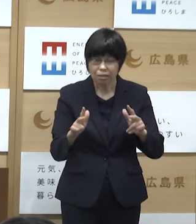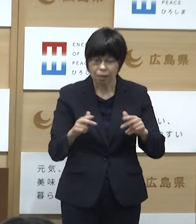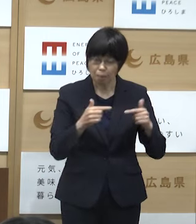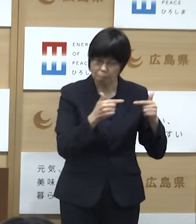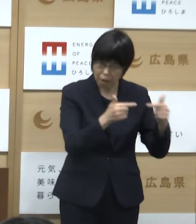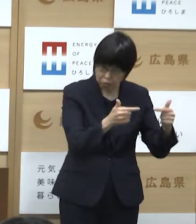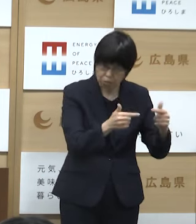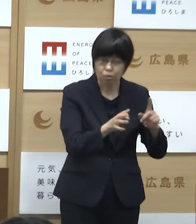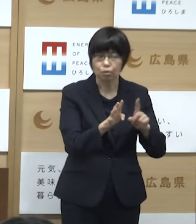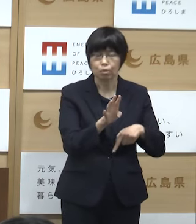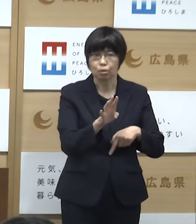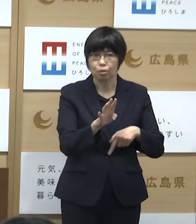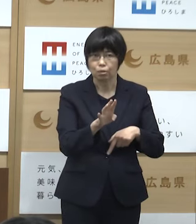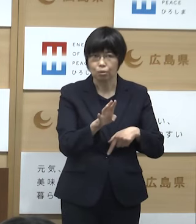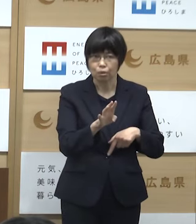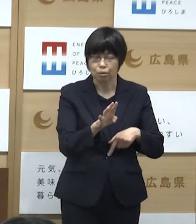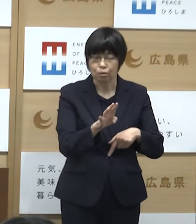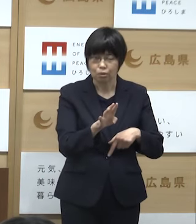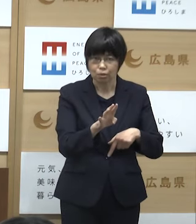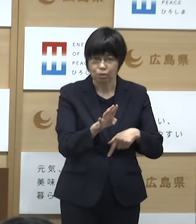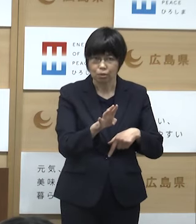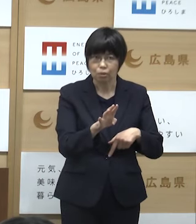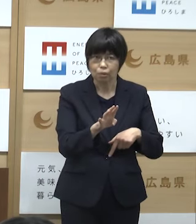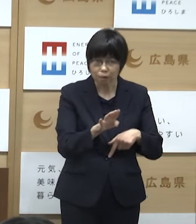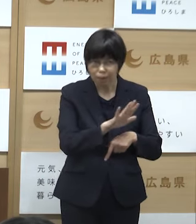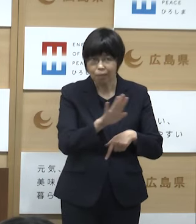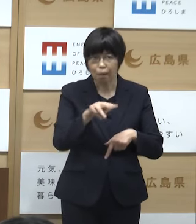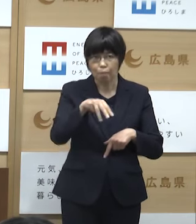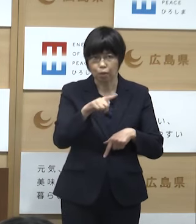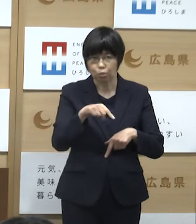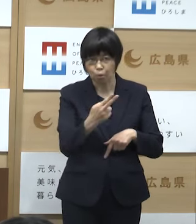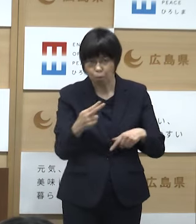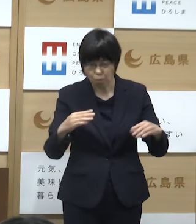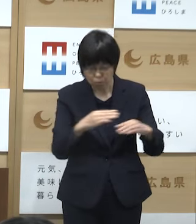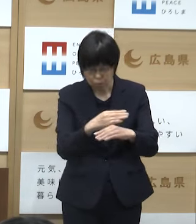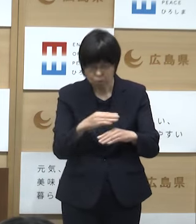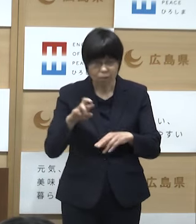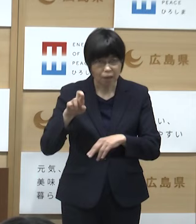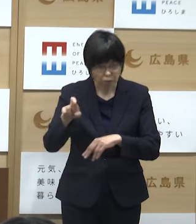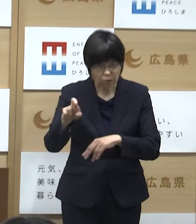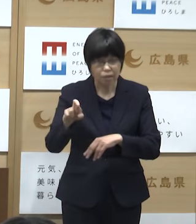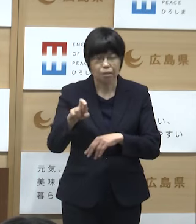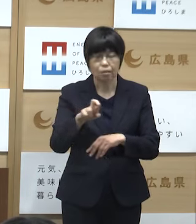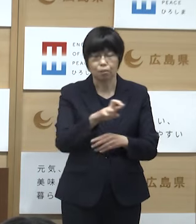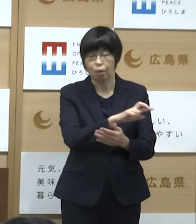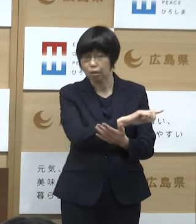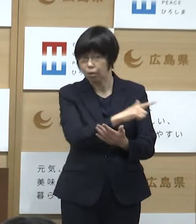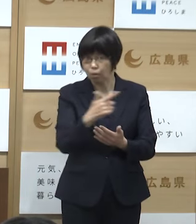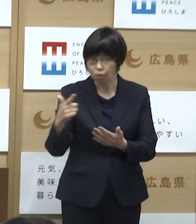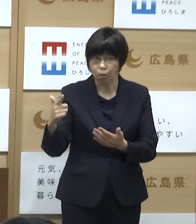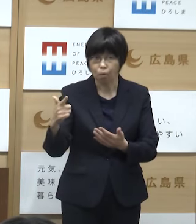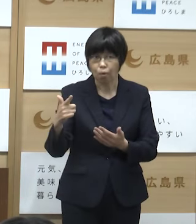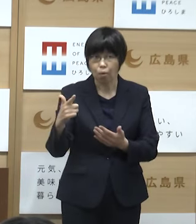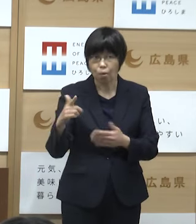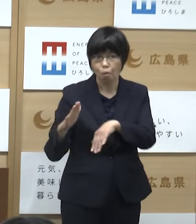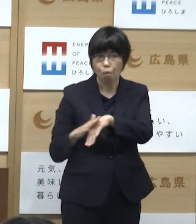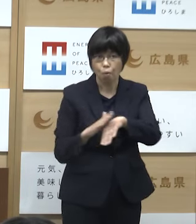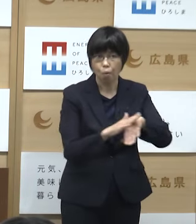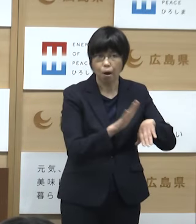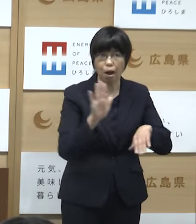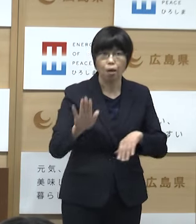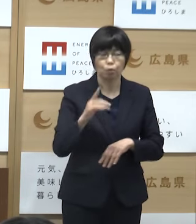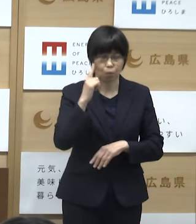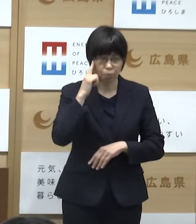ス、あるいはそのデマンド交通、タクシーとかですね、いろいろあるわけですけ